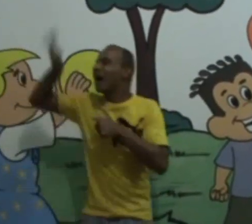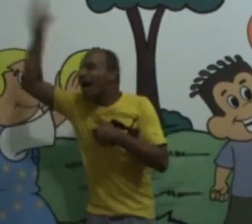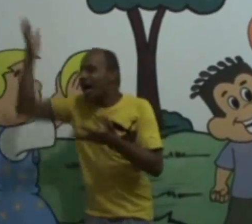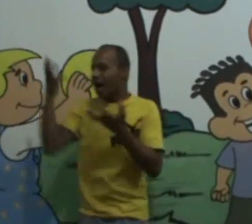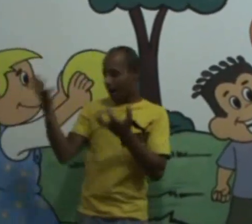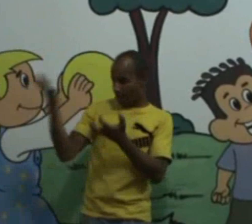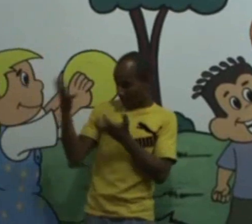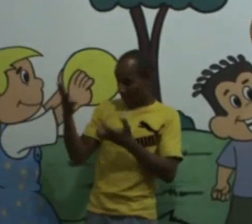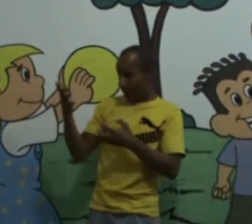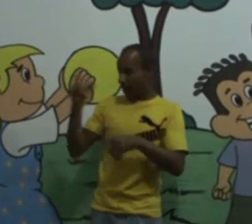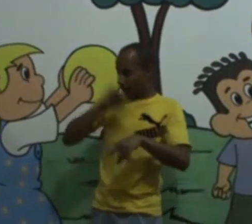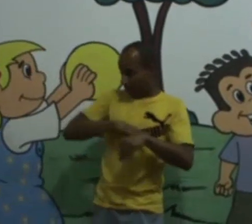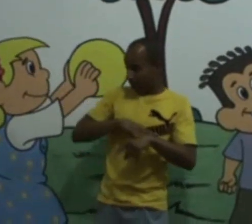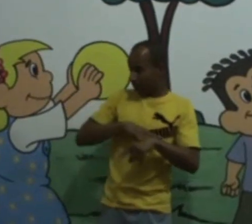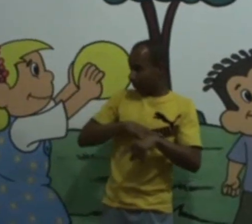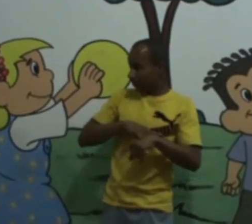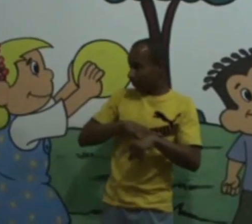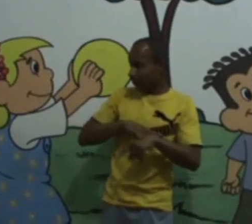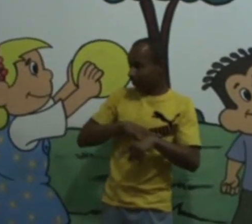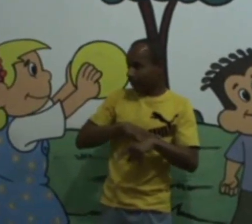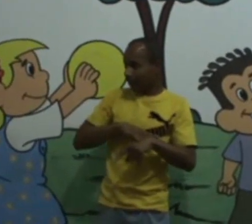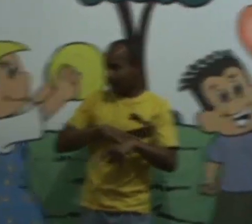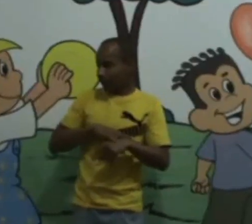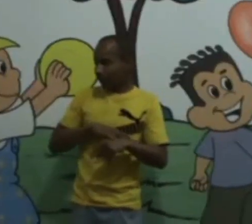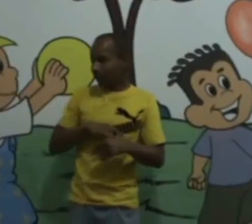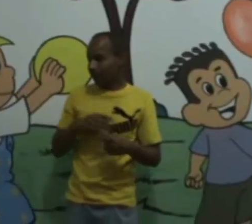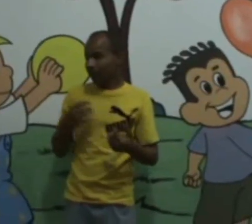ir ao banheiro. Banheiro é assunto meu.